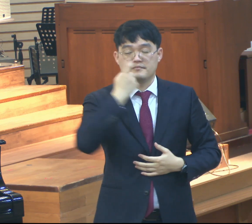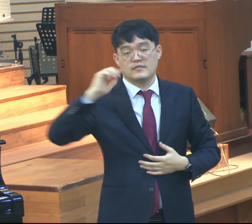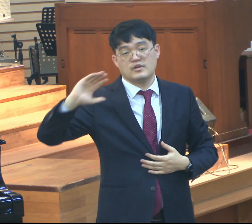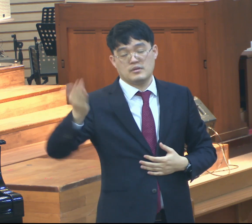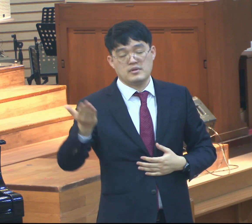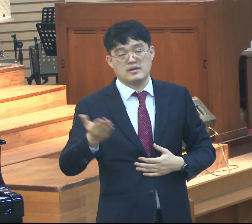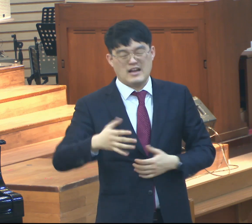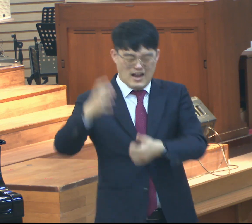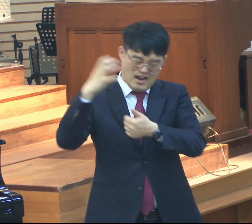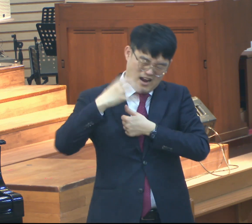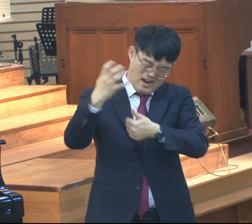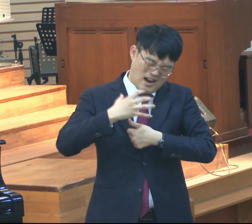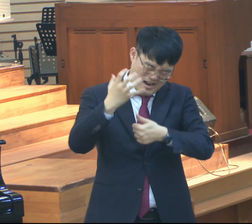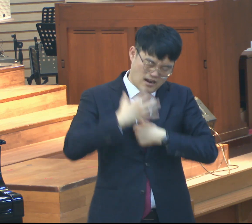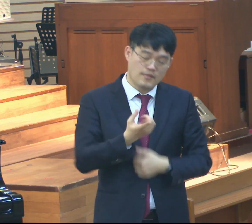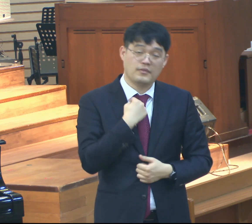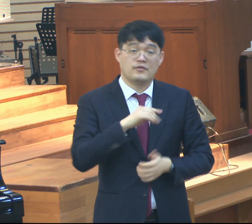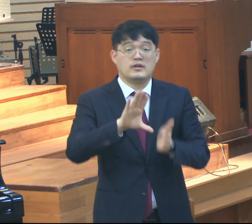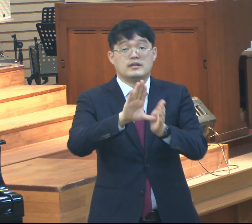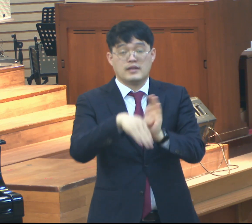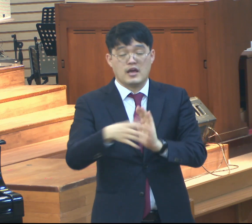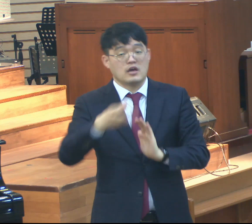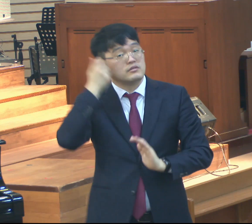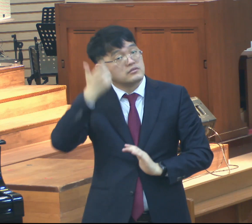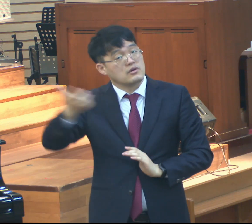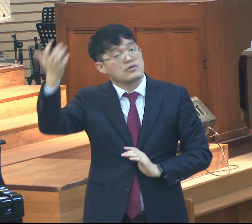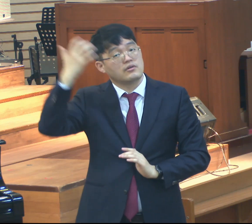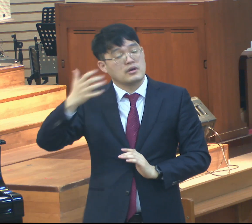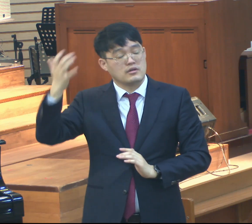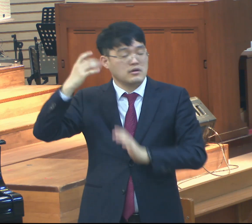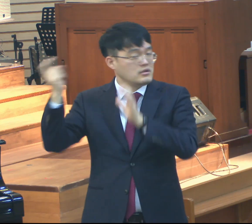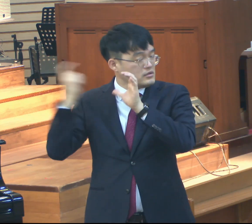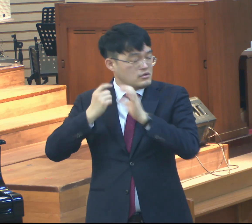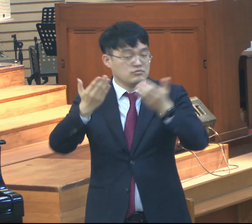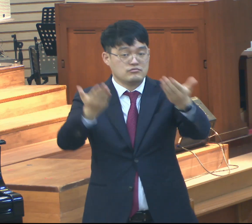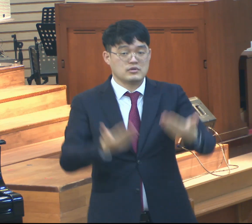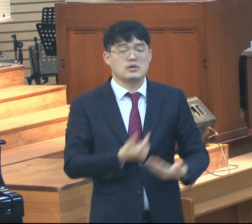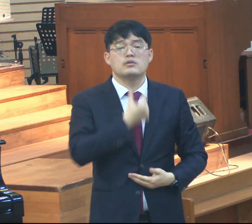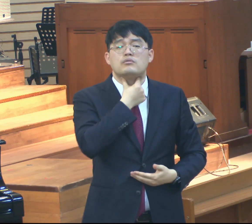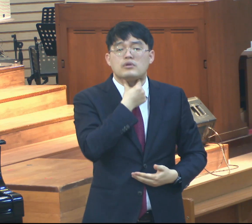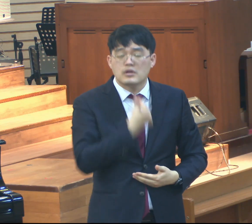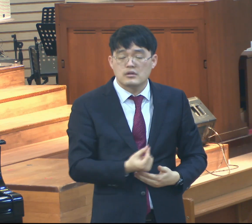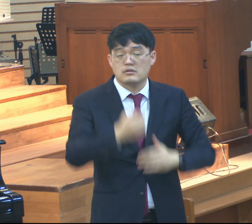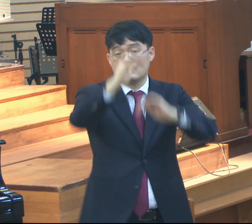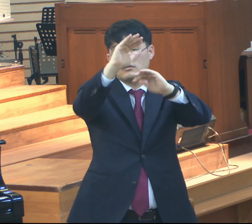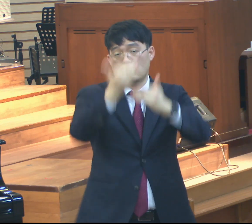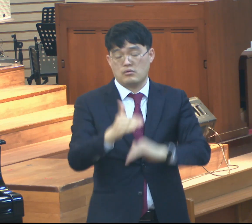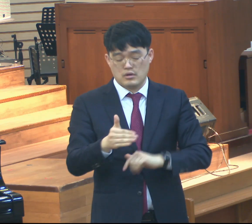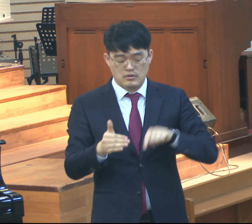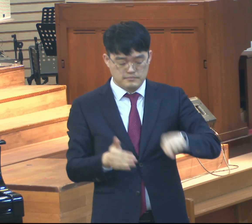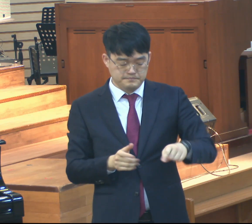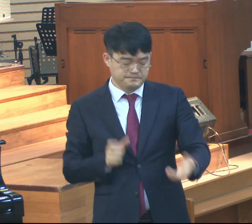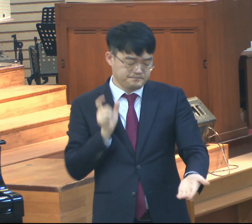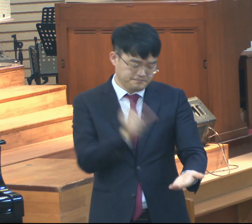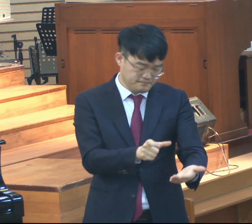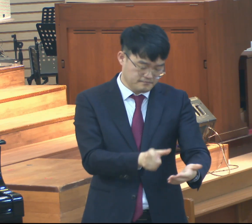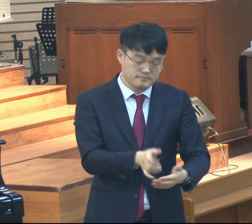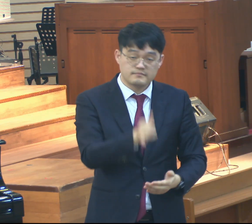박해받던 시대에 성령께서 들려주시기 원했던 그 메시지가 여기에 있는 것입니다.